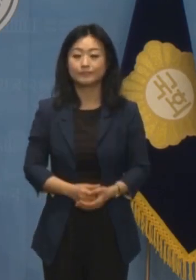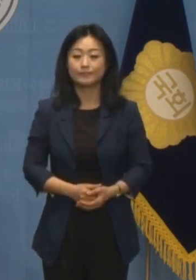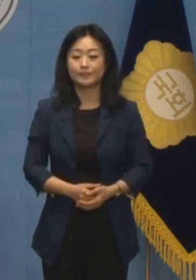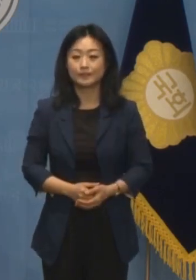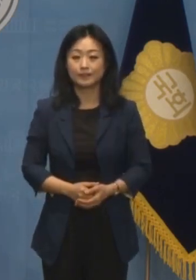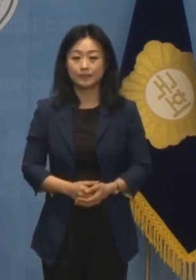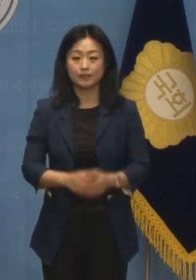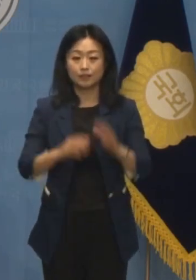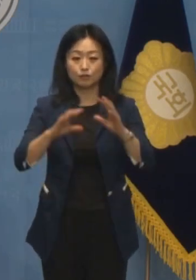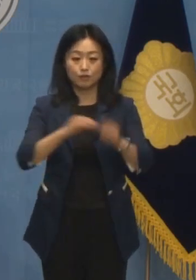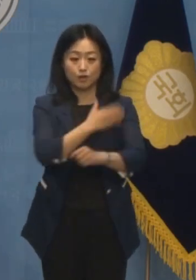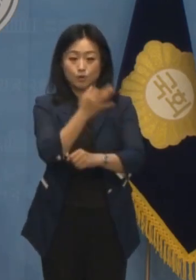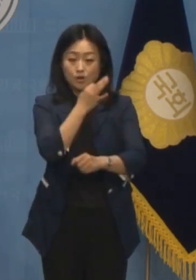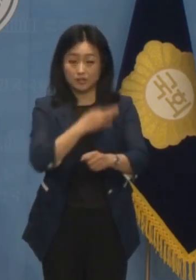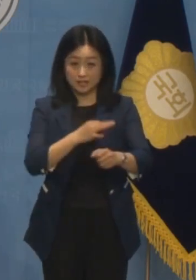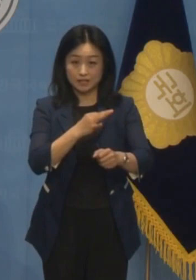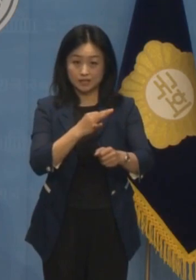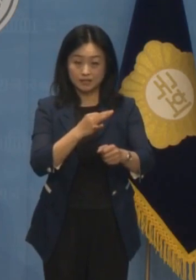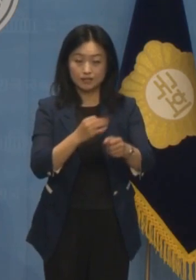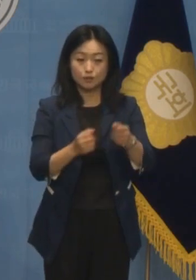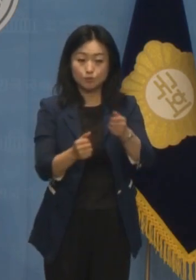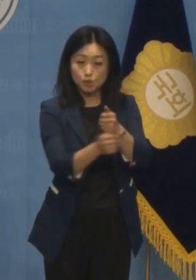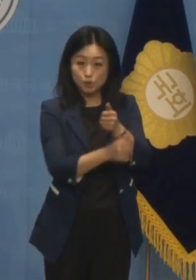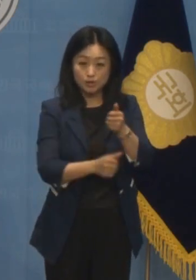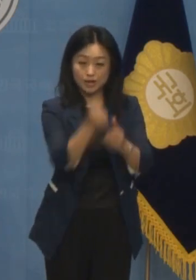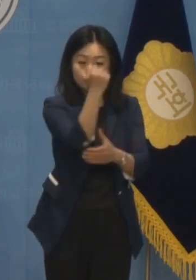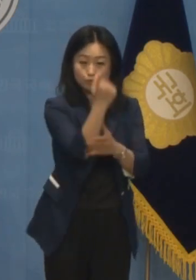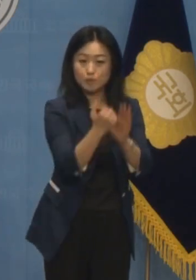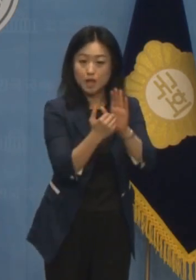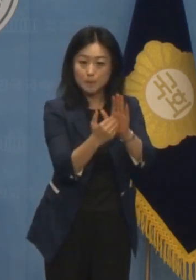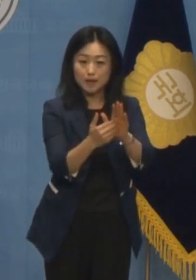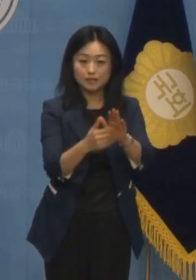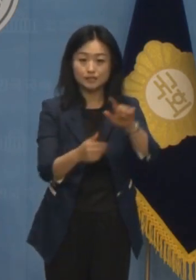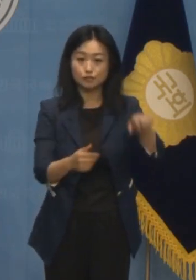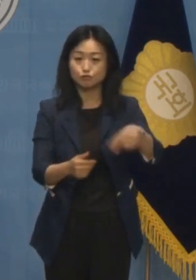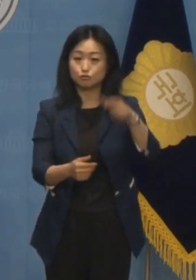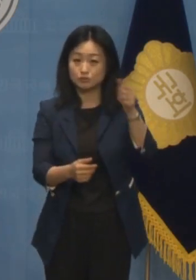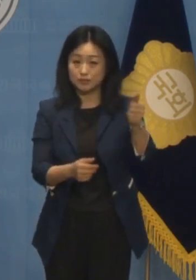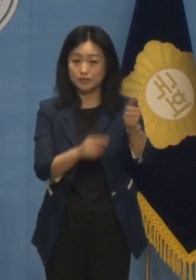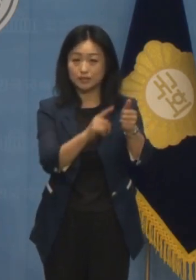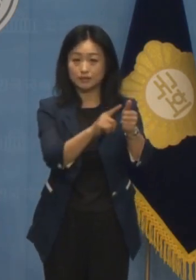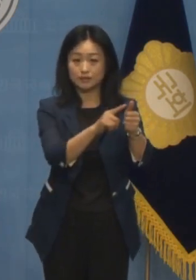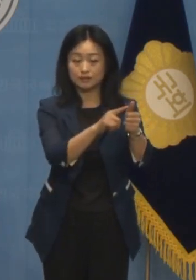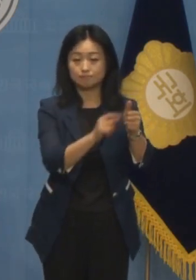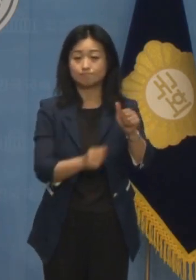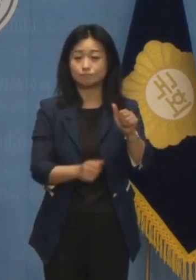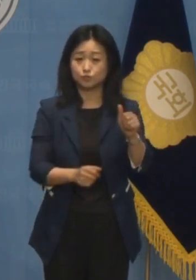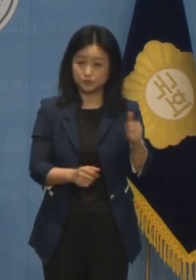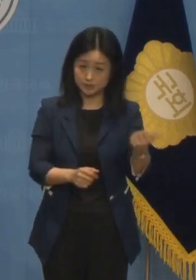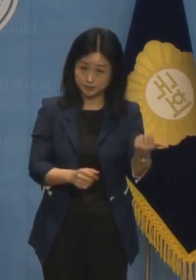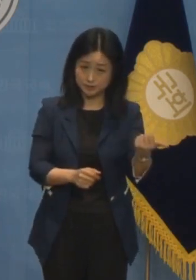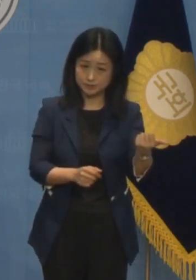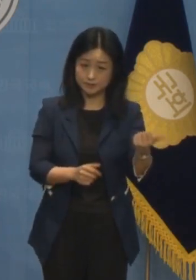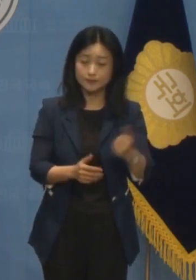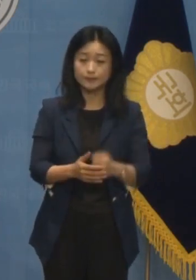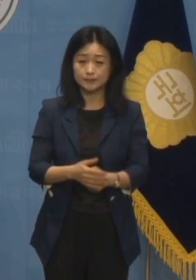권기 부패방지 국장의 죽음은 무도한 권력이 빚은 참사입니다